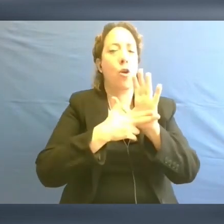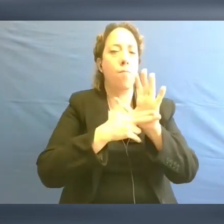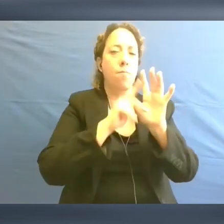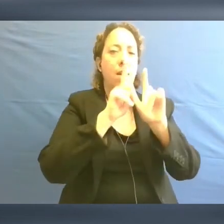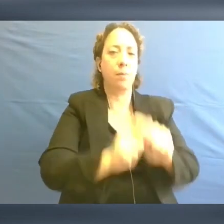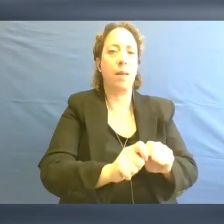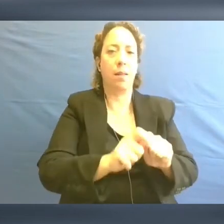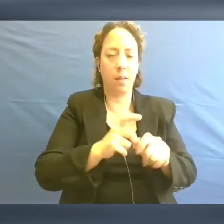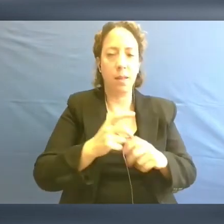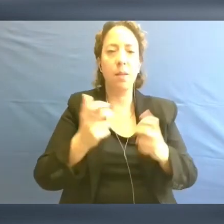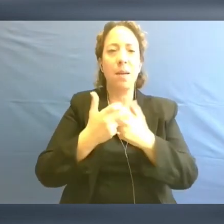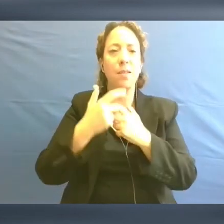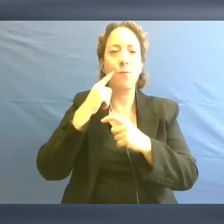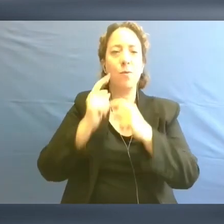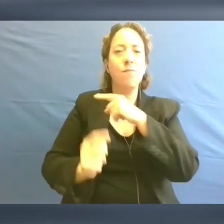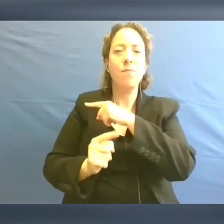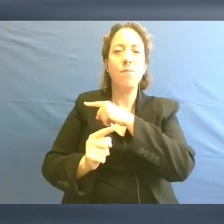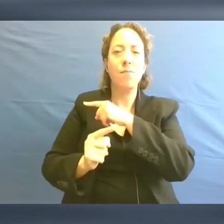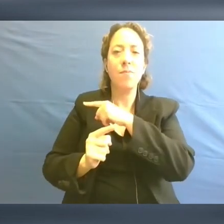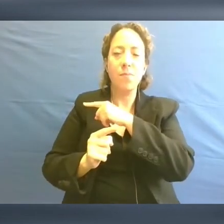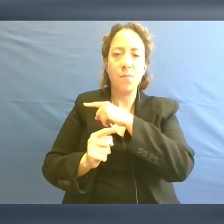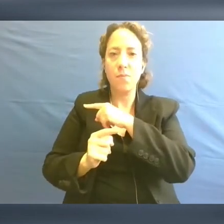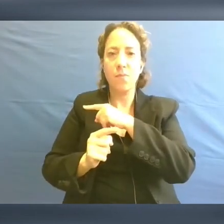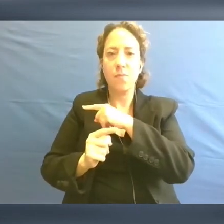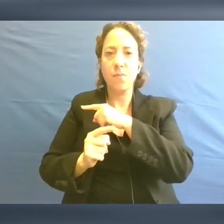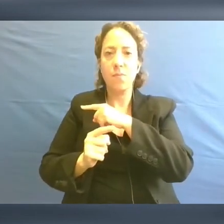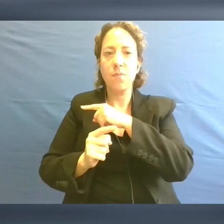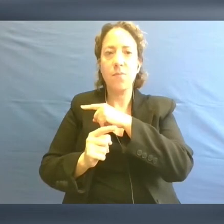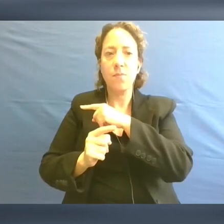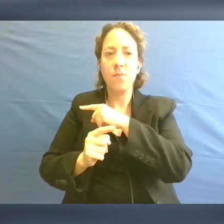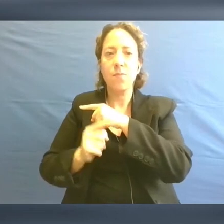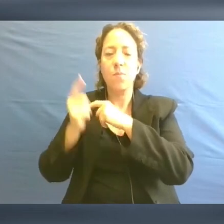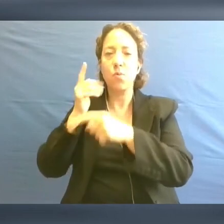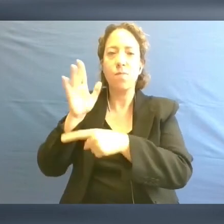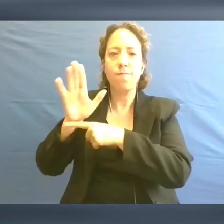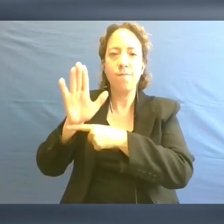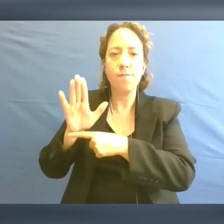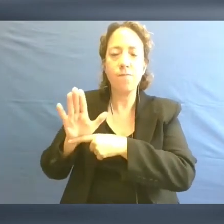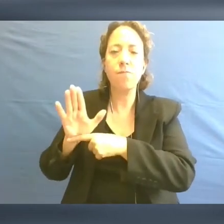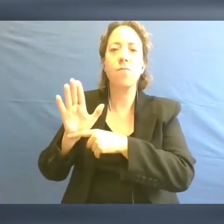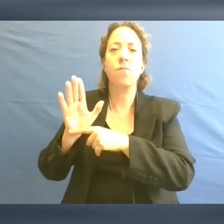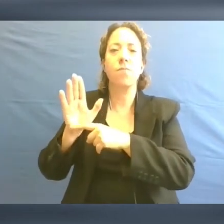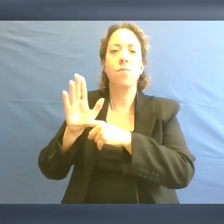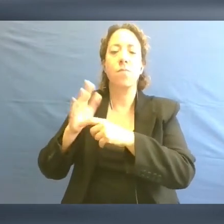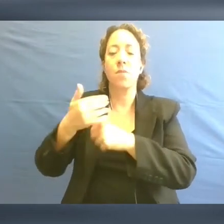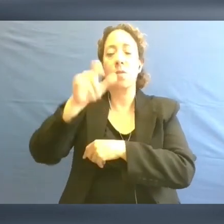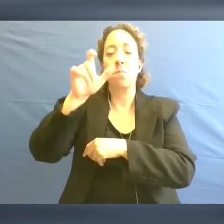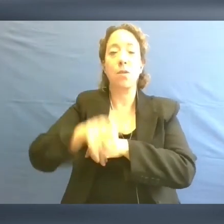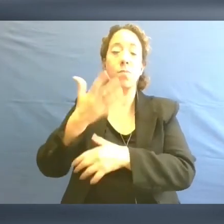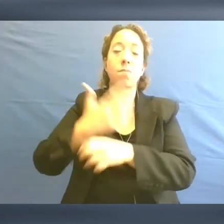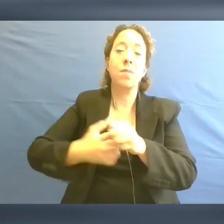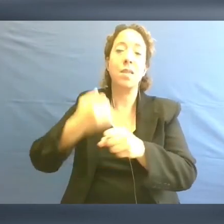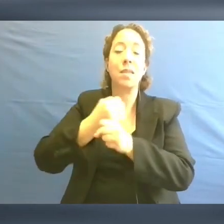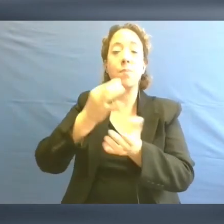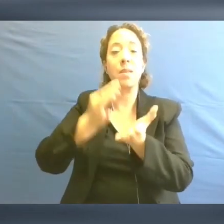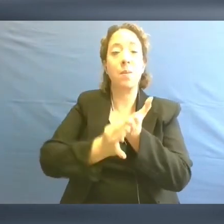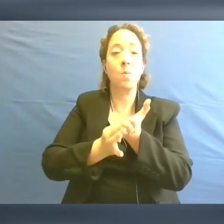ici sur l'image devant vous, qui me permet d'exposer qu'un concepteur d'application va